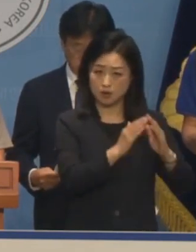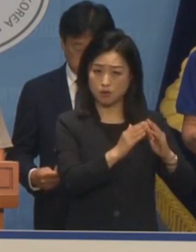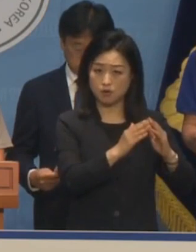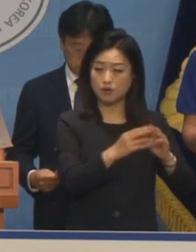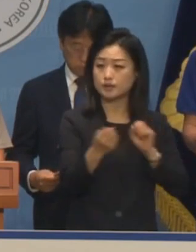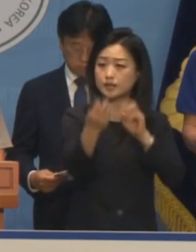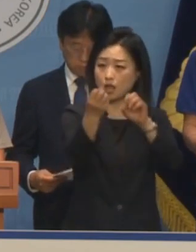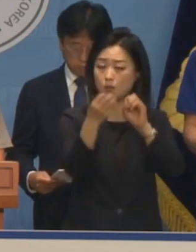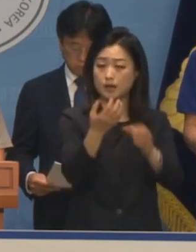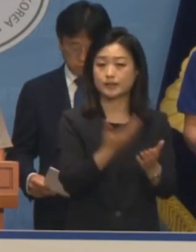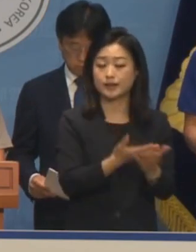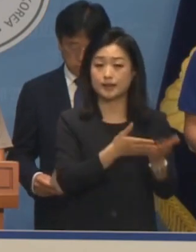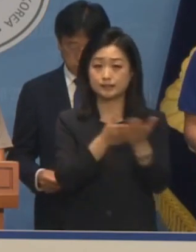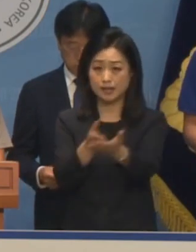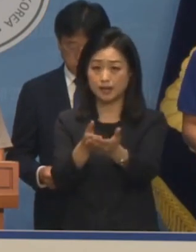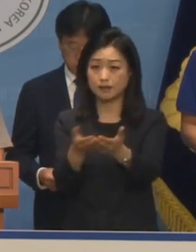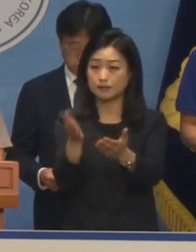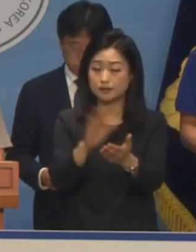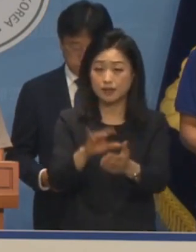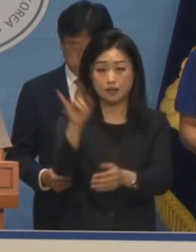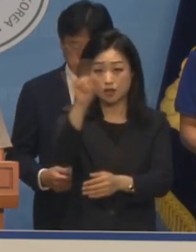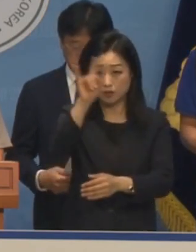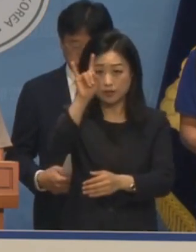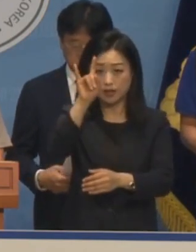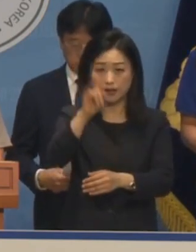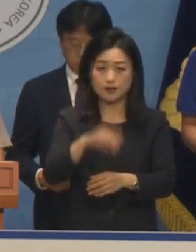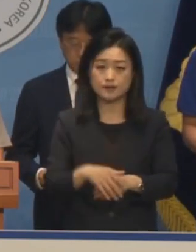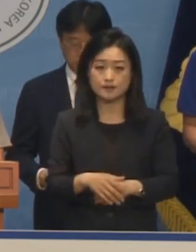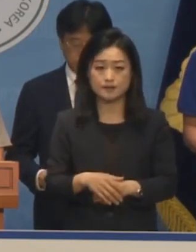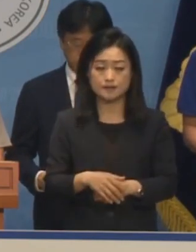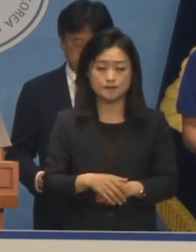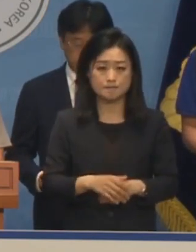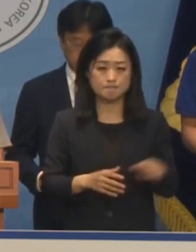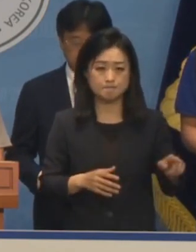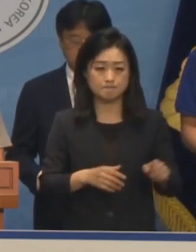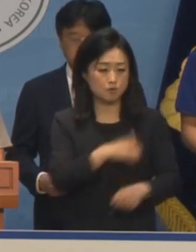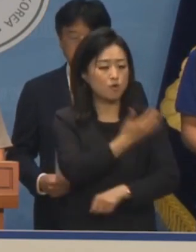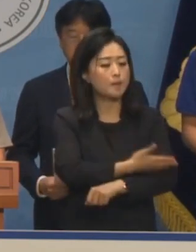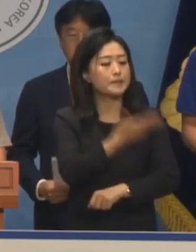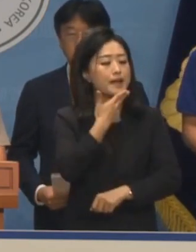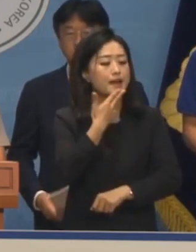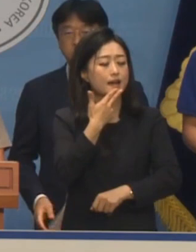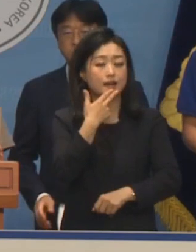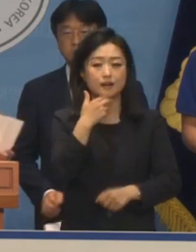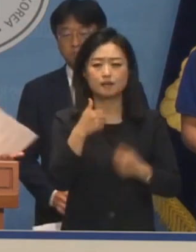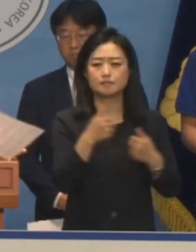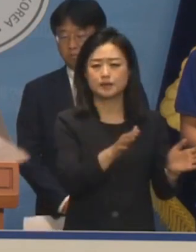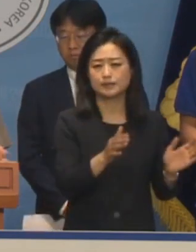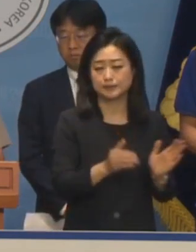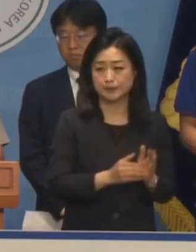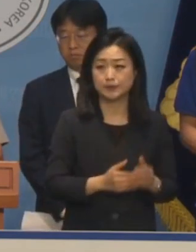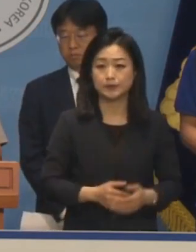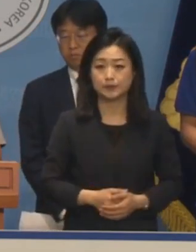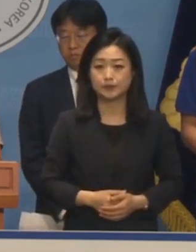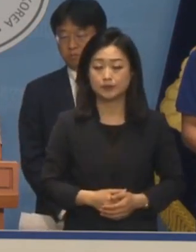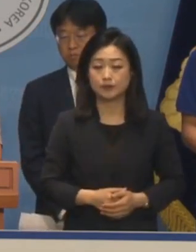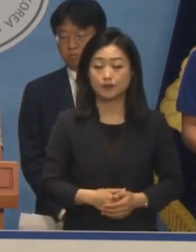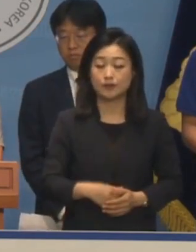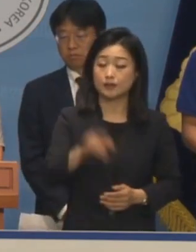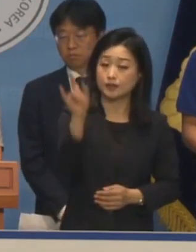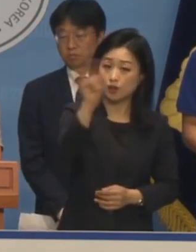대화를 요구하였지만 현대제철 측은 강압적인 자세로 권한이 없다고만 답변했습니다